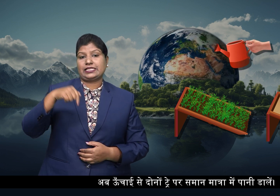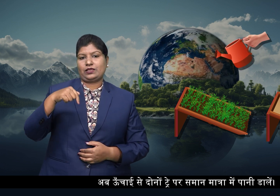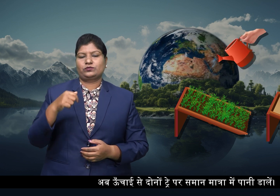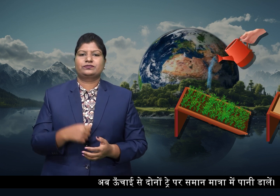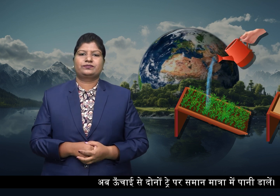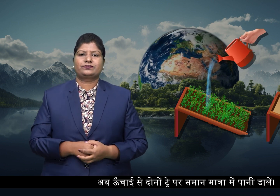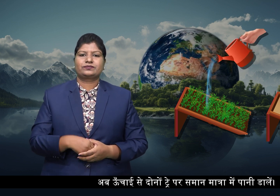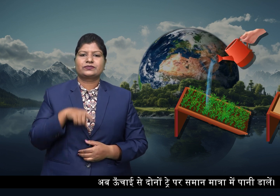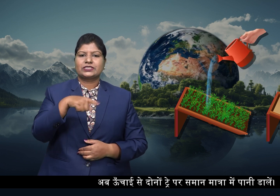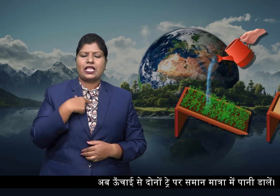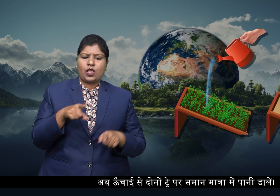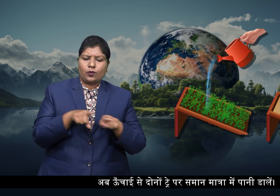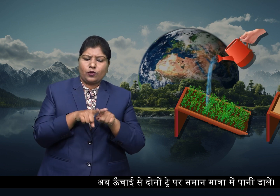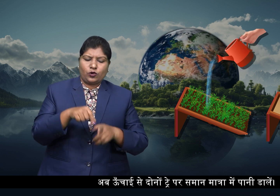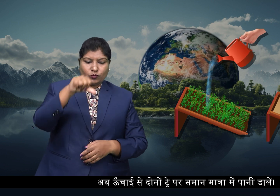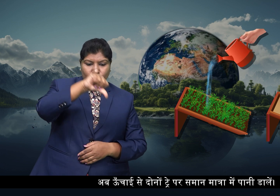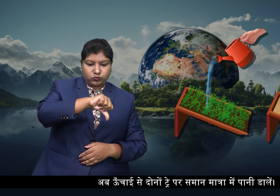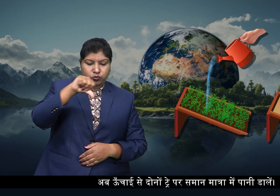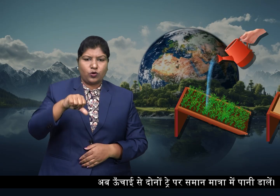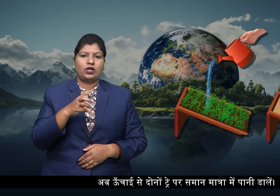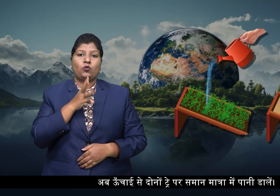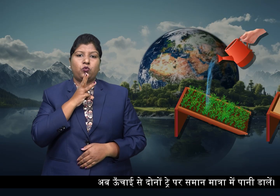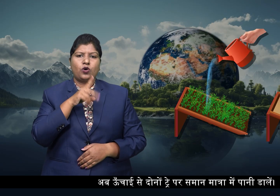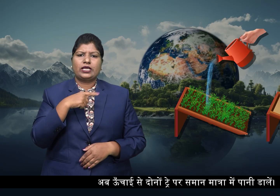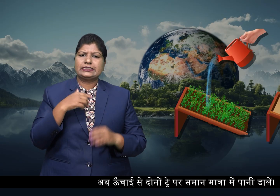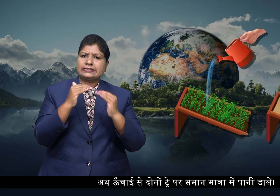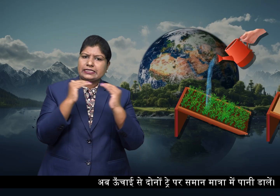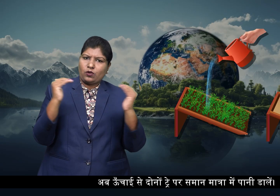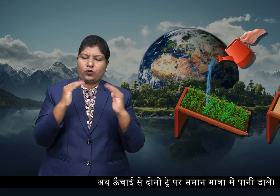अब ऊंचाई से दोनों ट्रे पर समान मात्रा में पानी डालें।